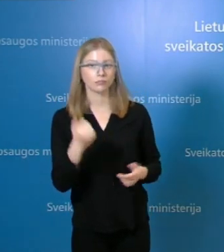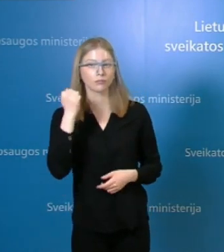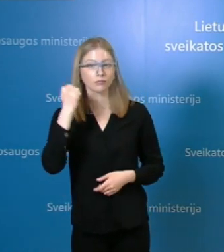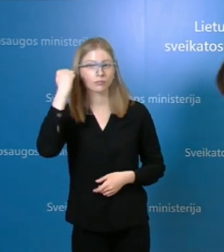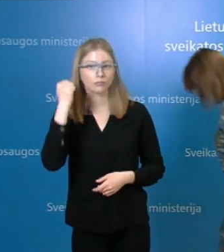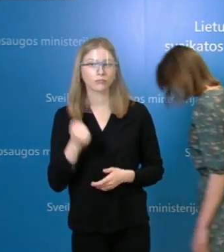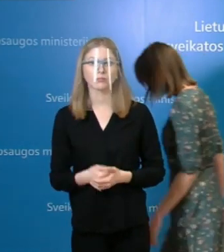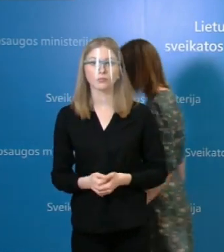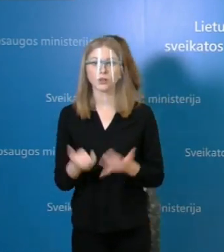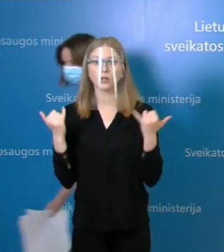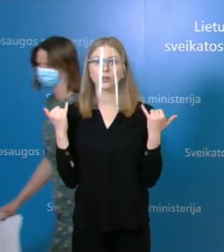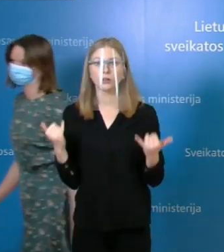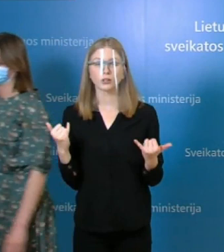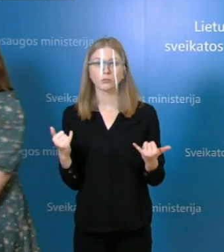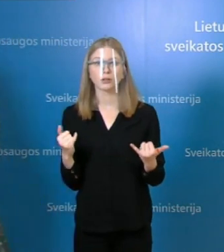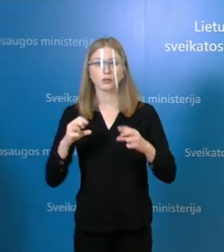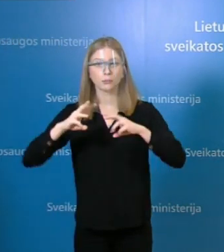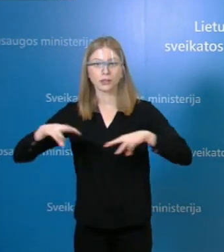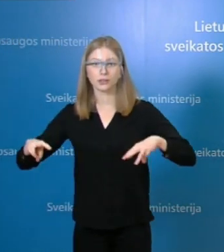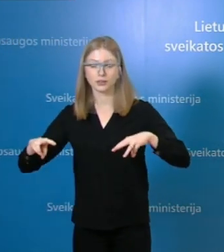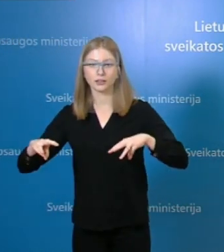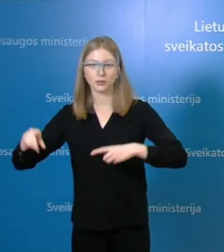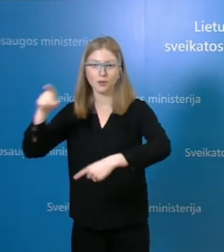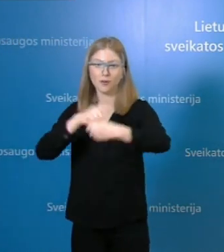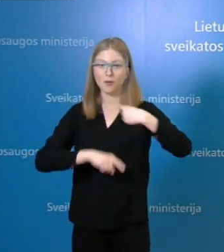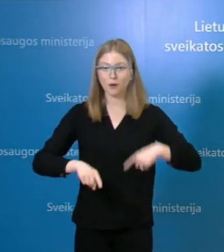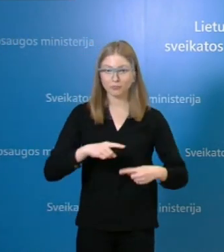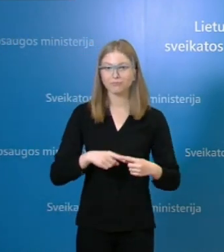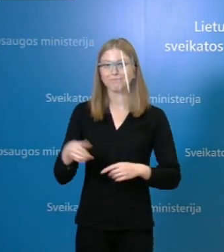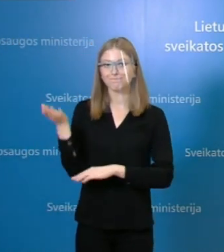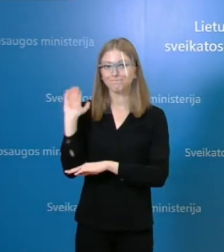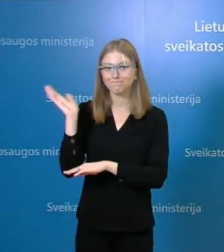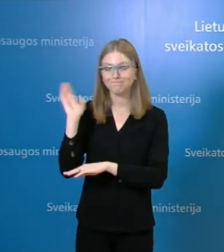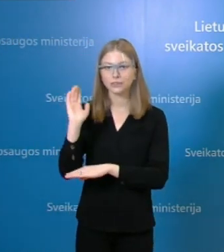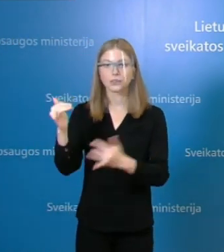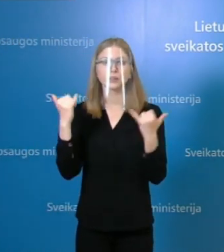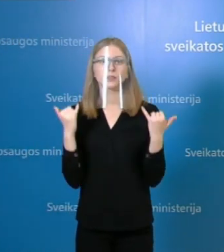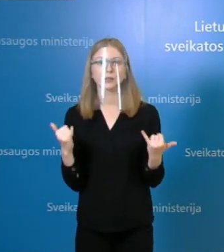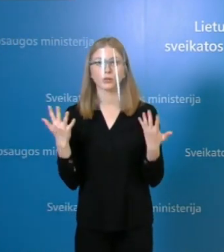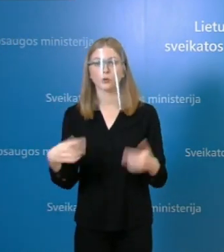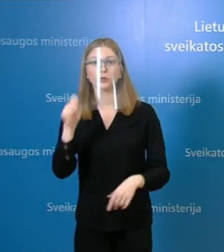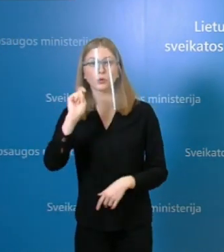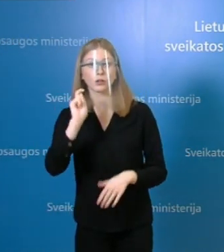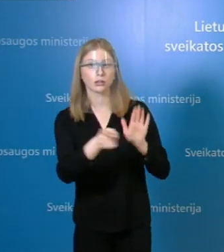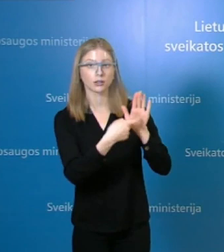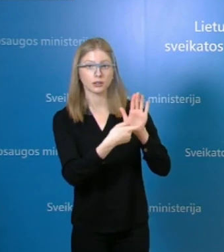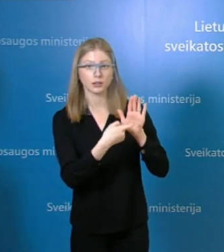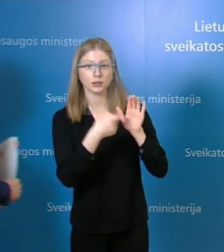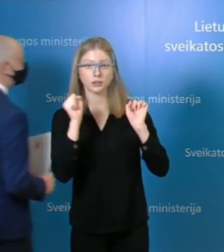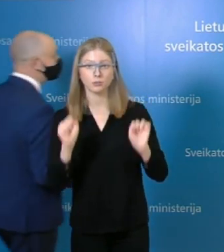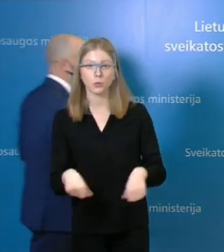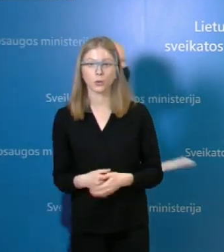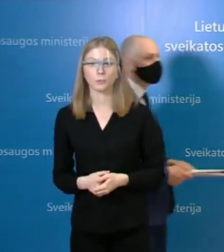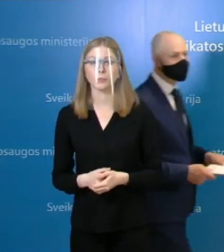dabar kviečiu sugrįžti ministrą prie tribūnos ir jungsimės prie redakcijų, kurios nori užduoti klausimus. Dalis